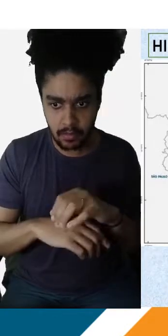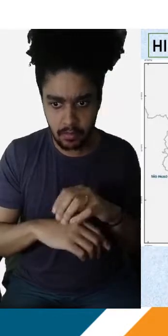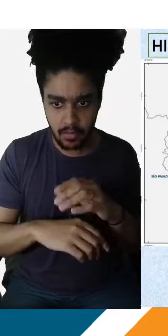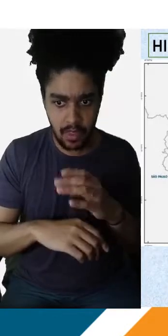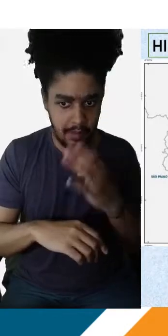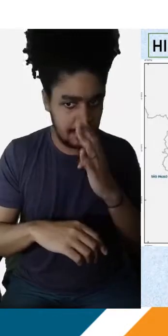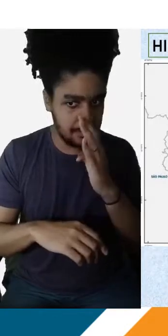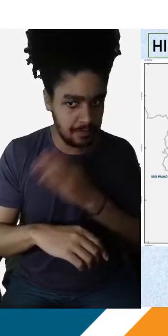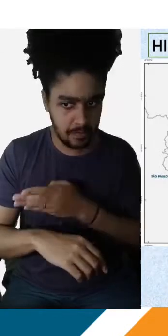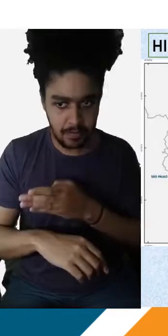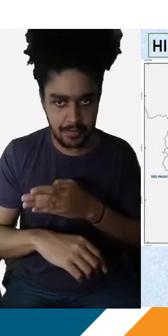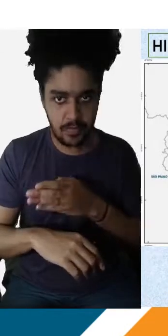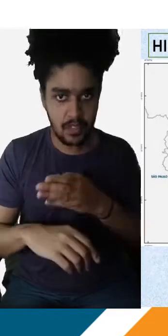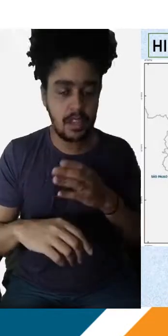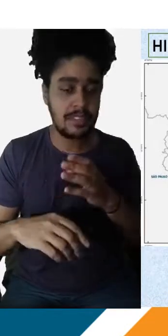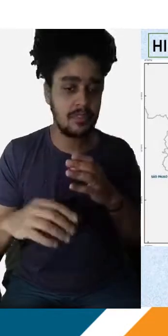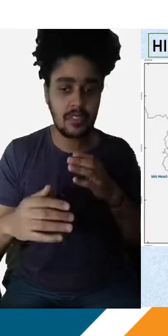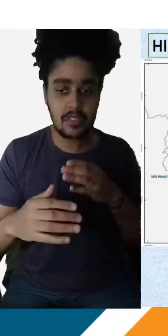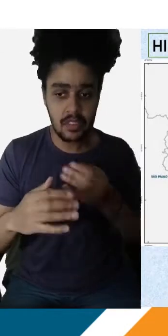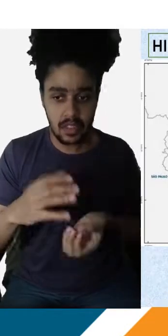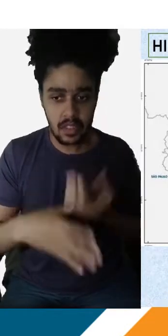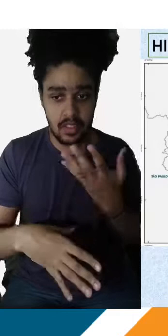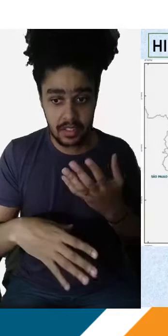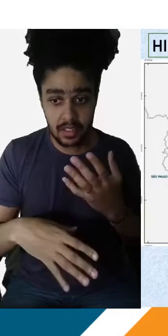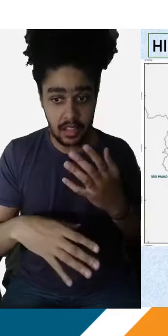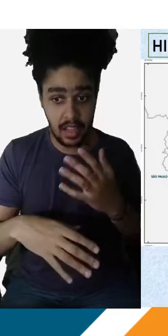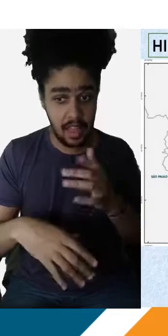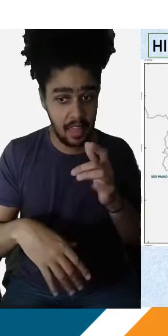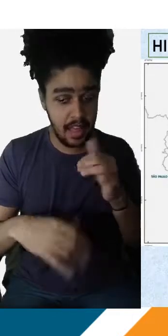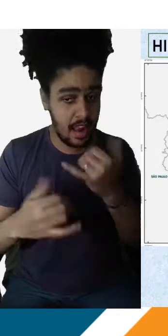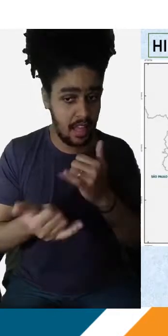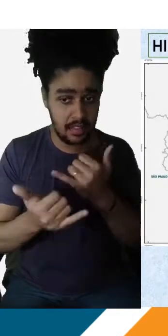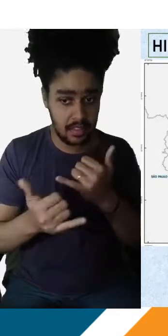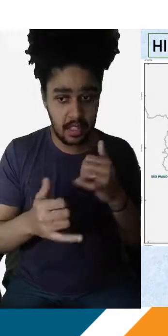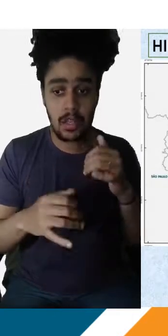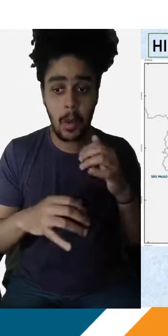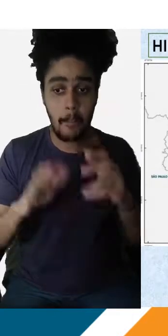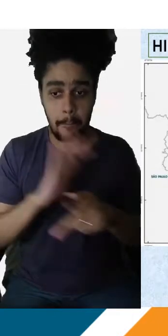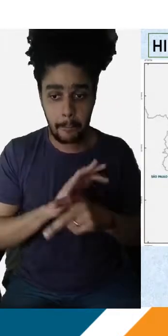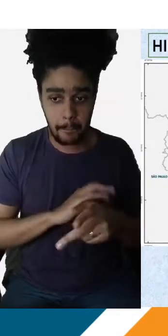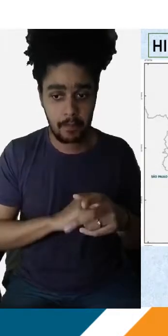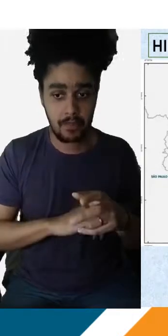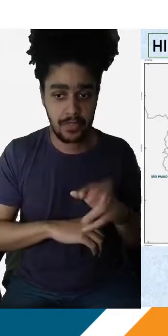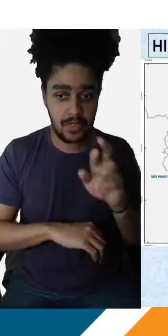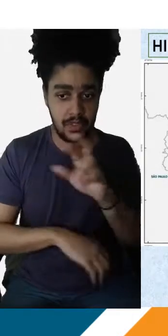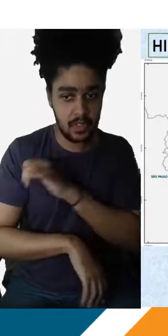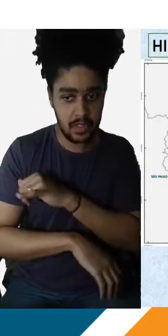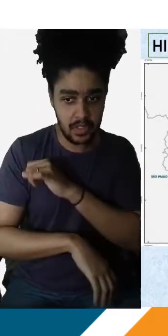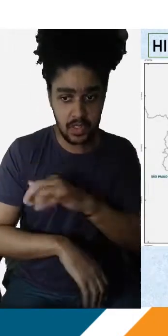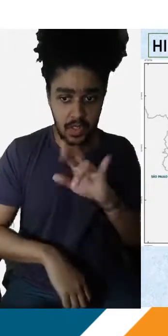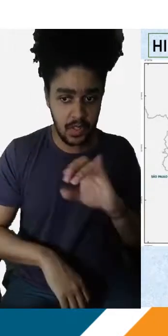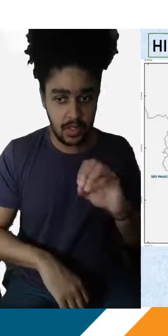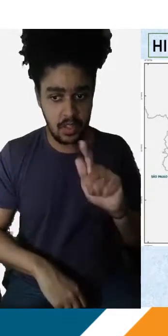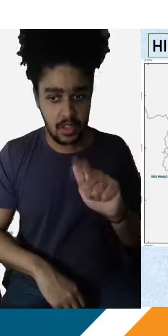geração de energia elétrica para o Rio de Janeiro. Por exemplo, o Rio Guandu, né, o famoso Rio Guandu, é